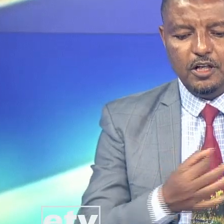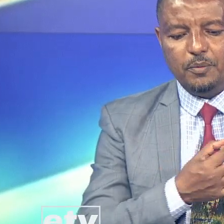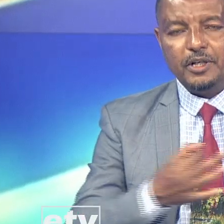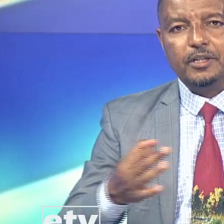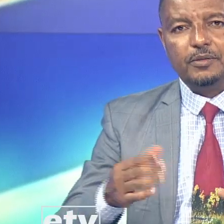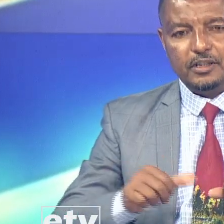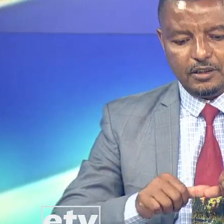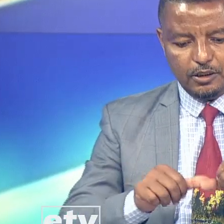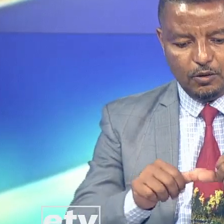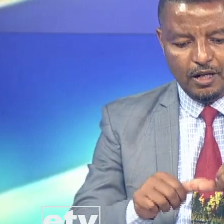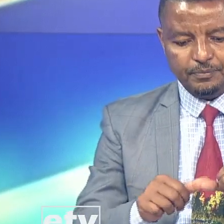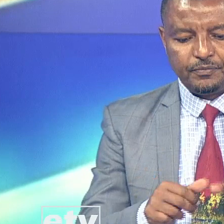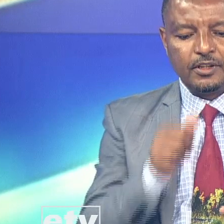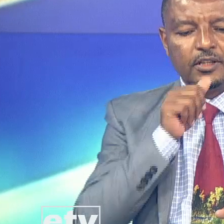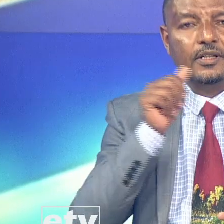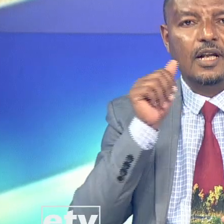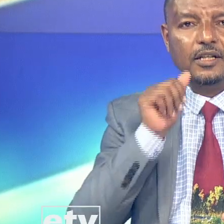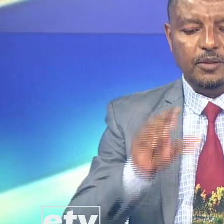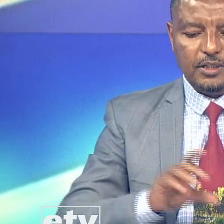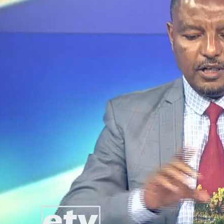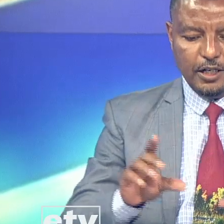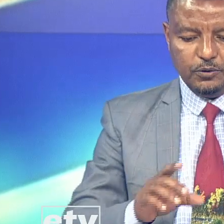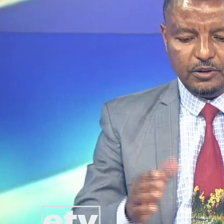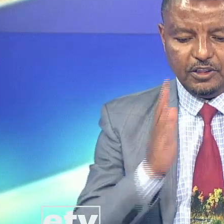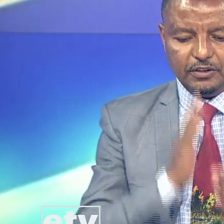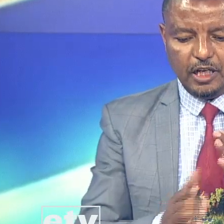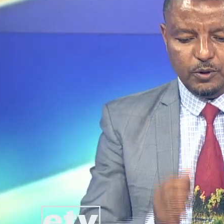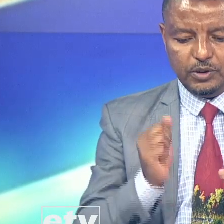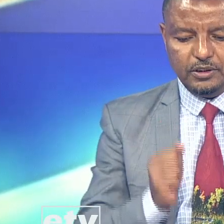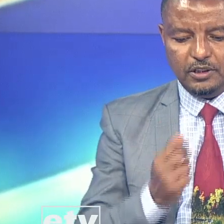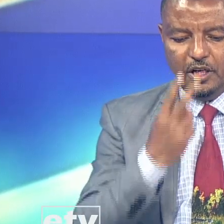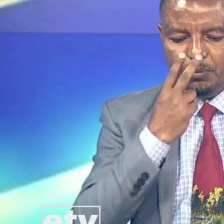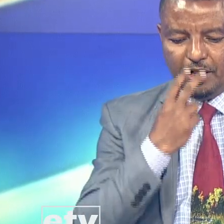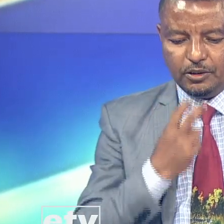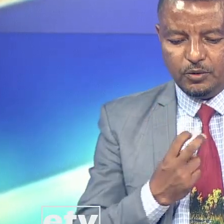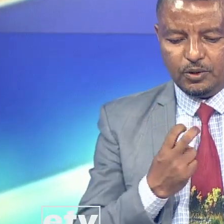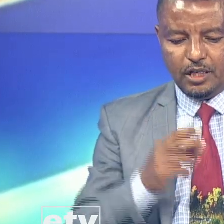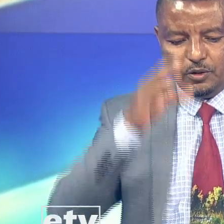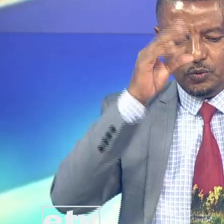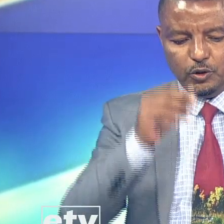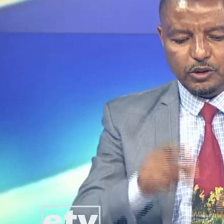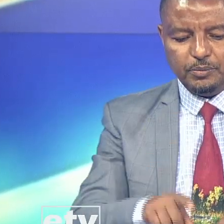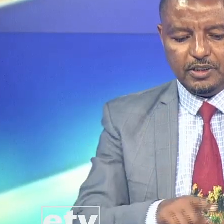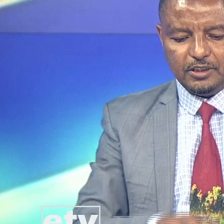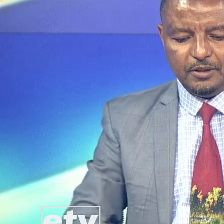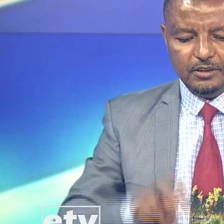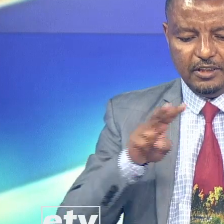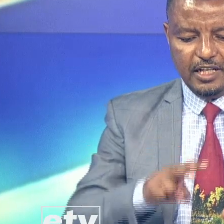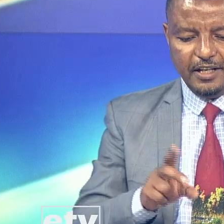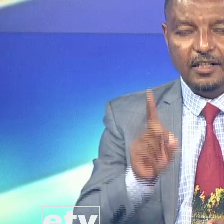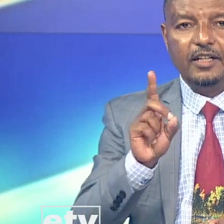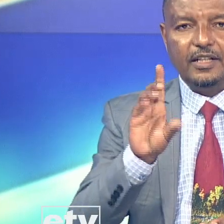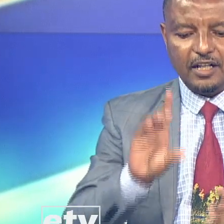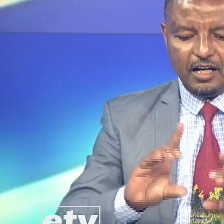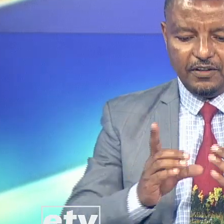ውድድር በድምቀት ቀጥሏል። ትላንት በተካሄዱት የፍጻሜ ውድድር በአይነት ስውራን ወንዶች በረዝረዝ